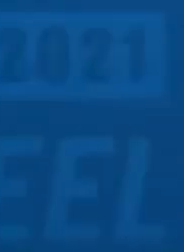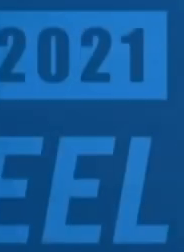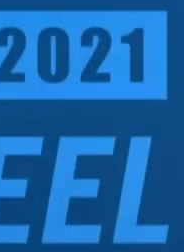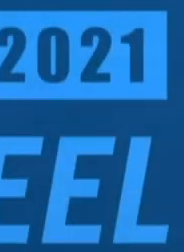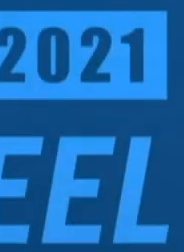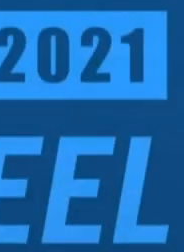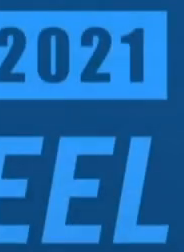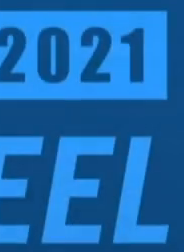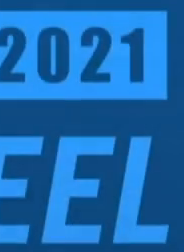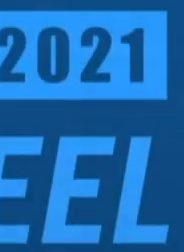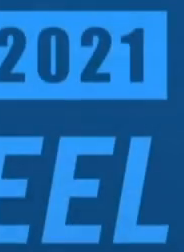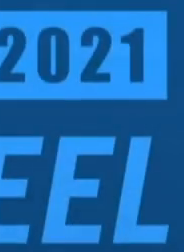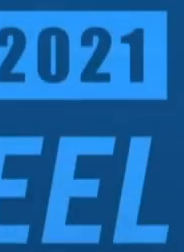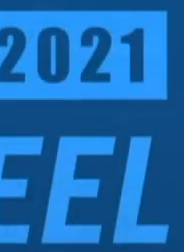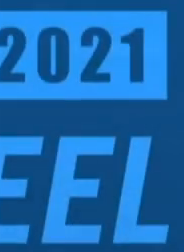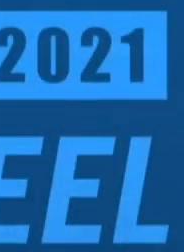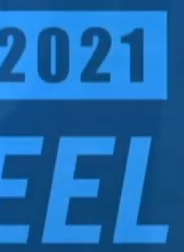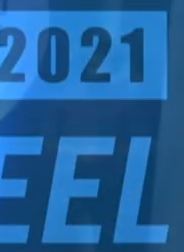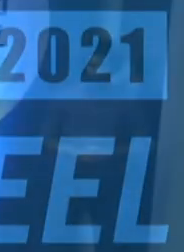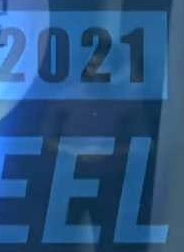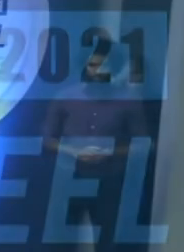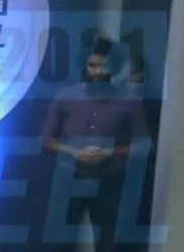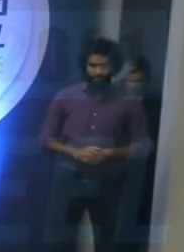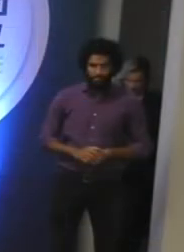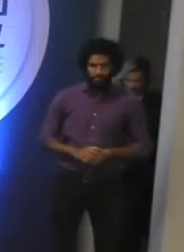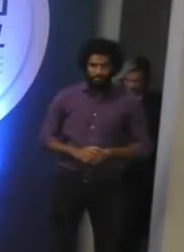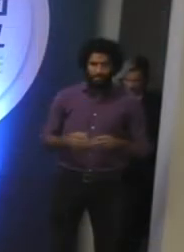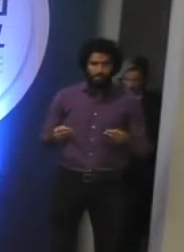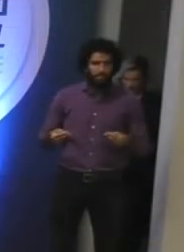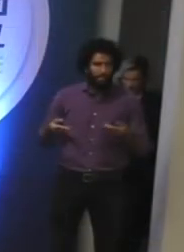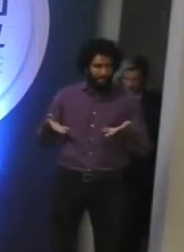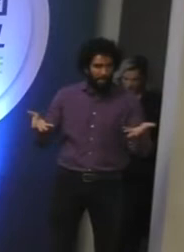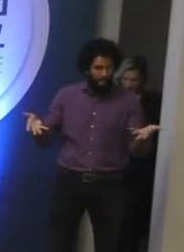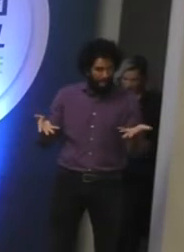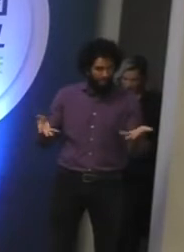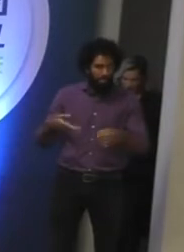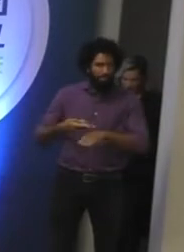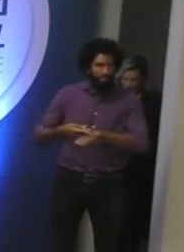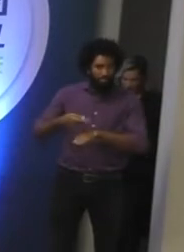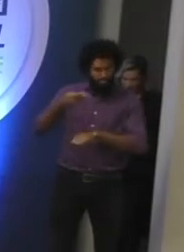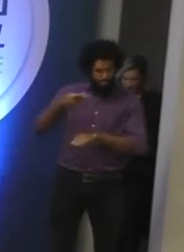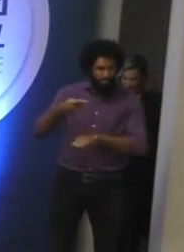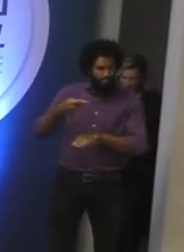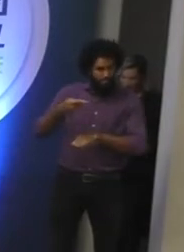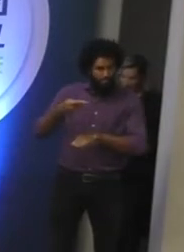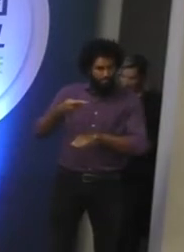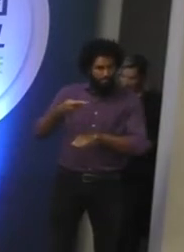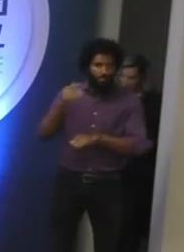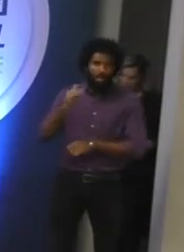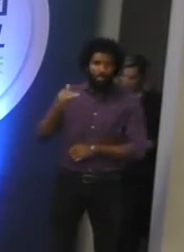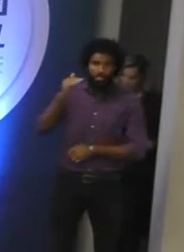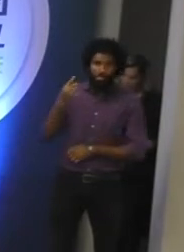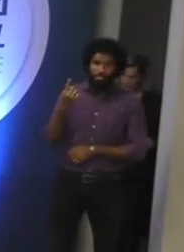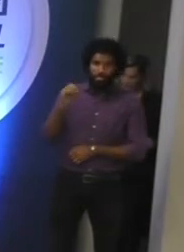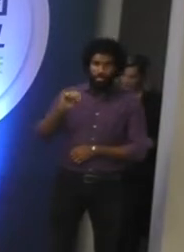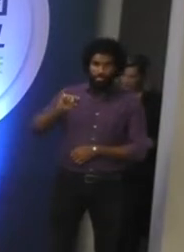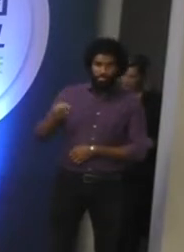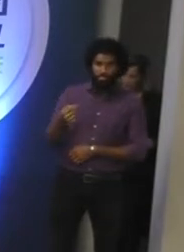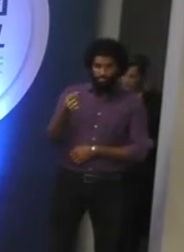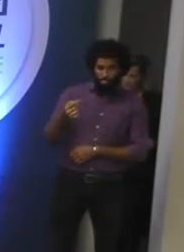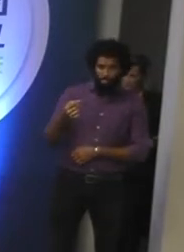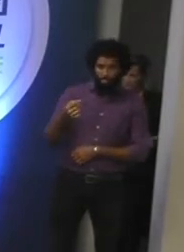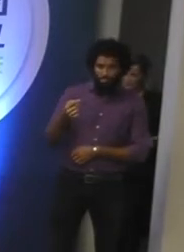Vamos ver qual foi o resultado. E para a entrega do Prêmio ANEEL de Qualidade Permissionárias acima de 10 mil unidades